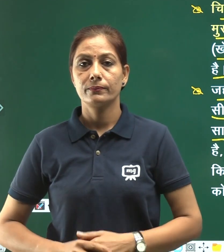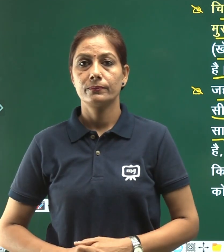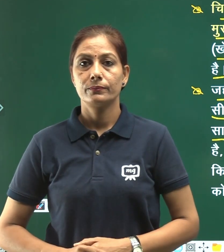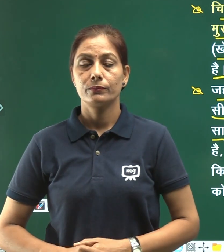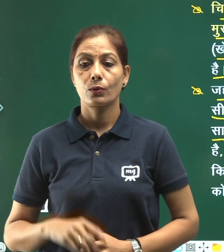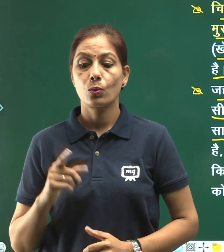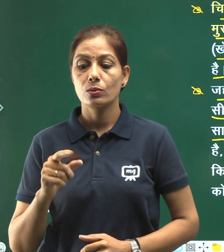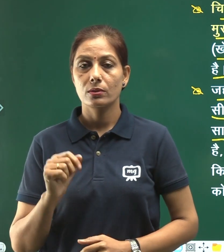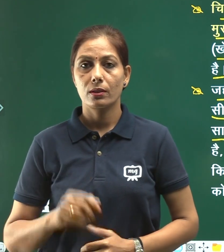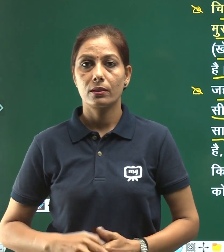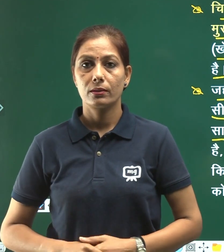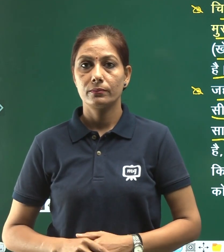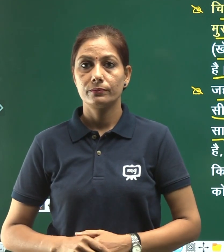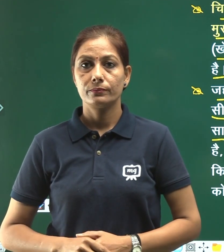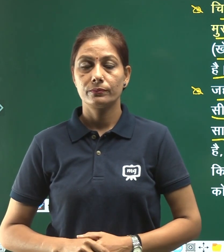उसका